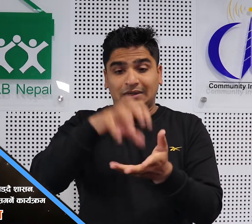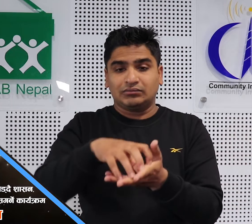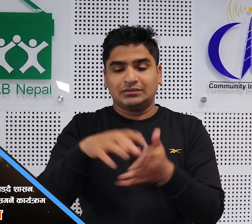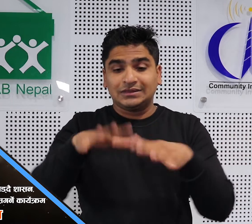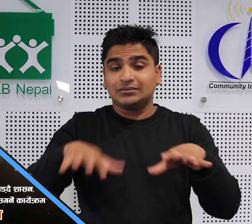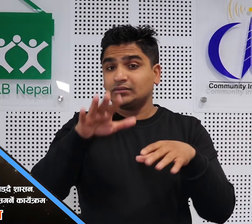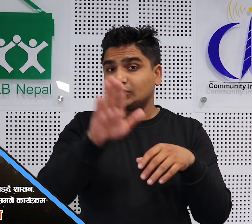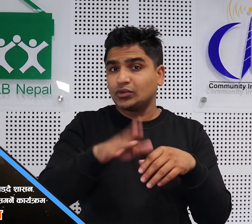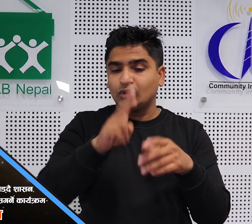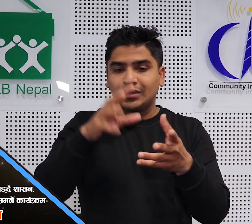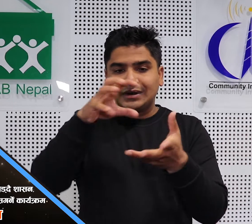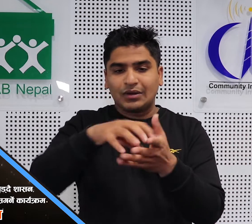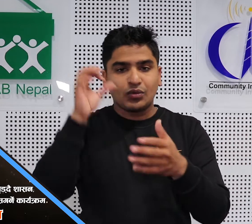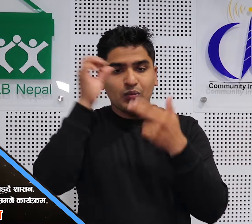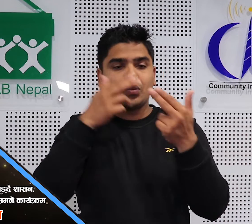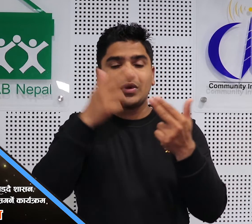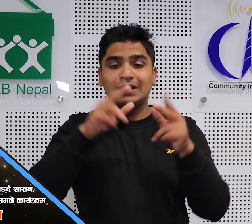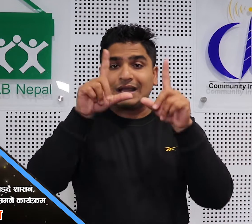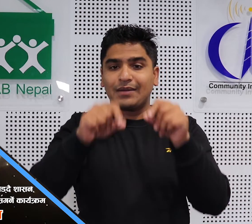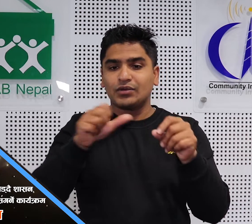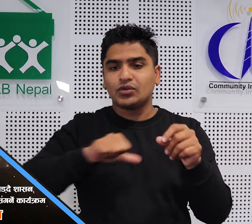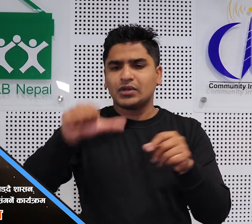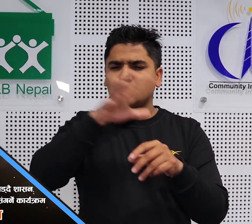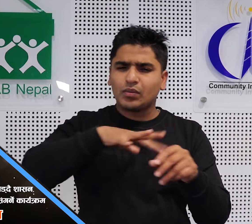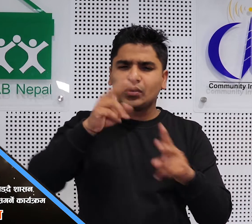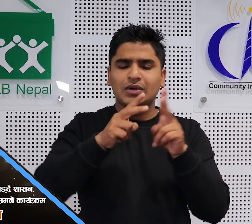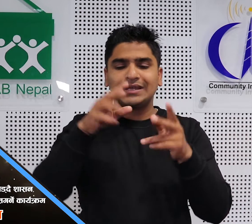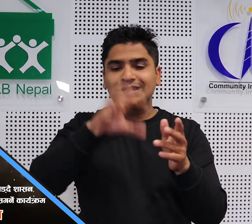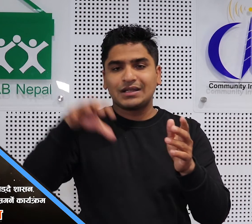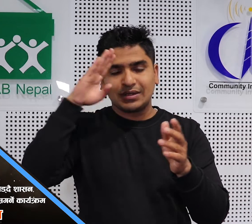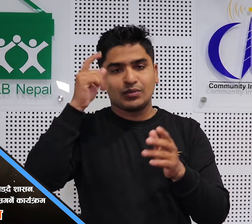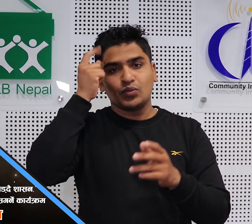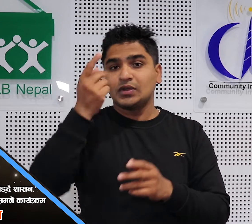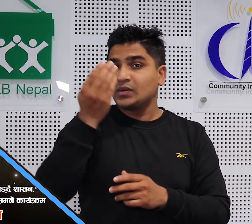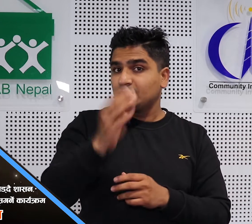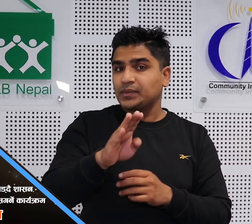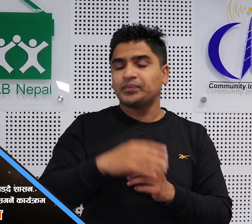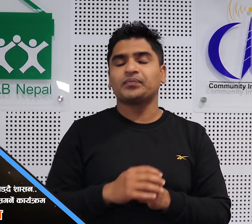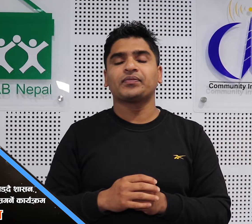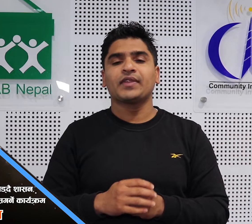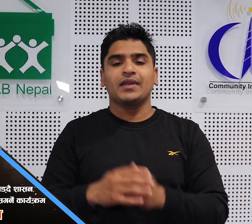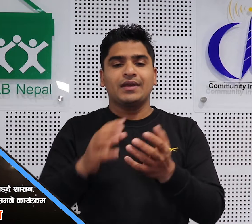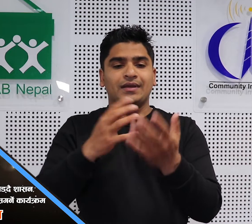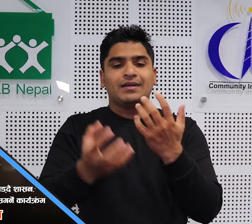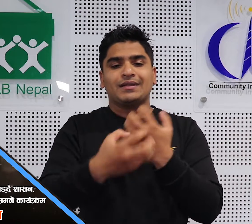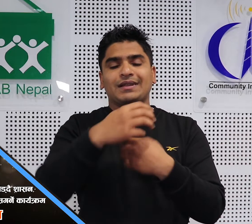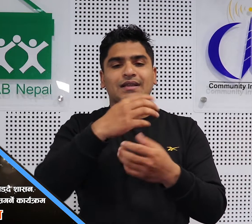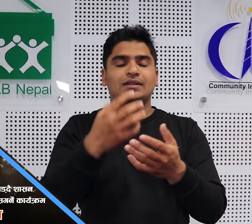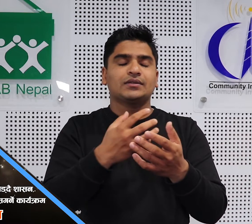त्यो ठाउँको पहिचान र आवश्यकता जनताको सबै कुरा हामी स्थानीय सरकारले बुझेका हुन्छौँ। देश संघीय लोकतान्त्रिक गणतन्त्रात्मक